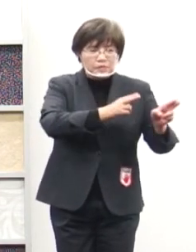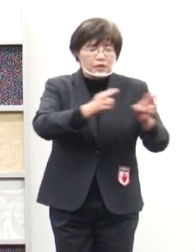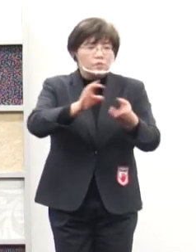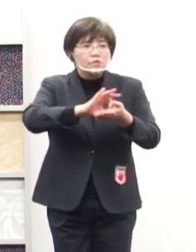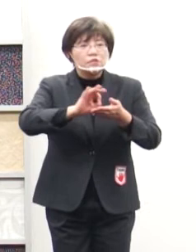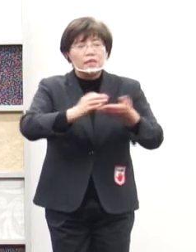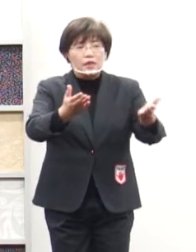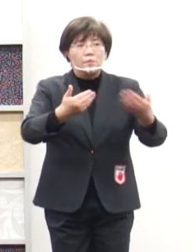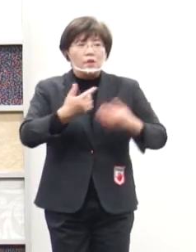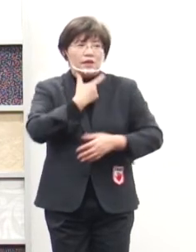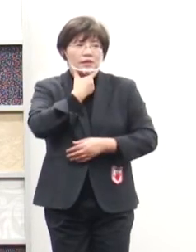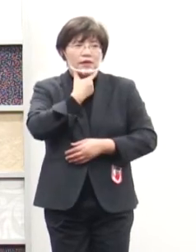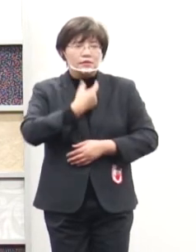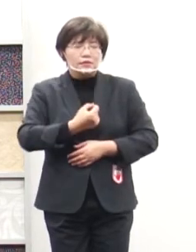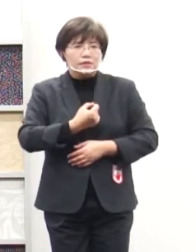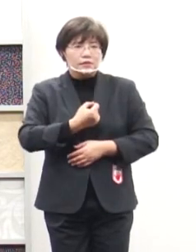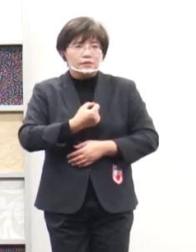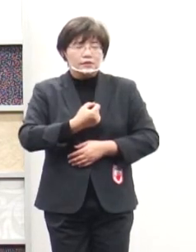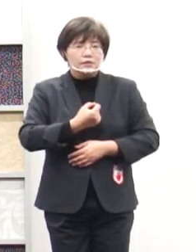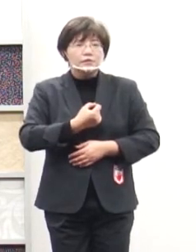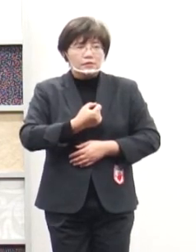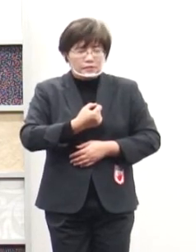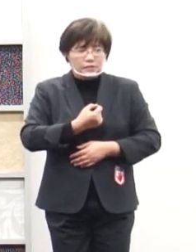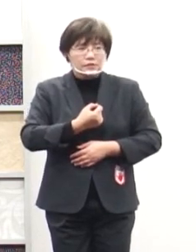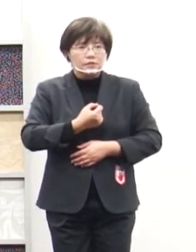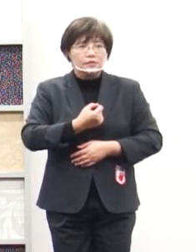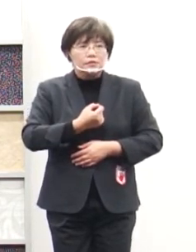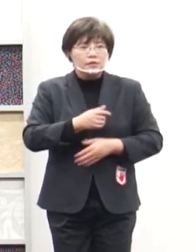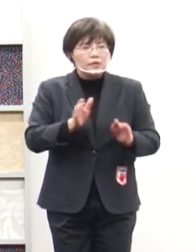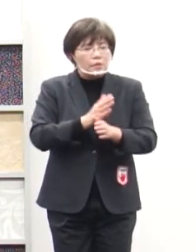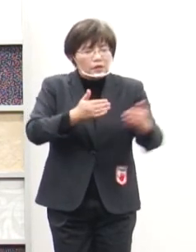とか、まあ、この当座本当に厳しいところ